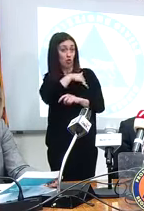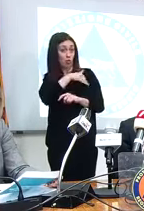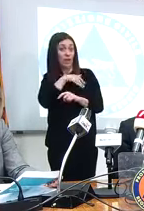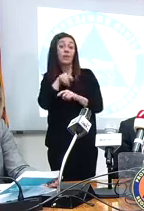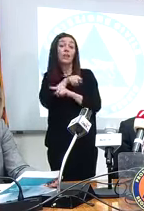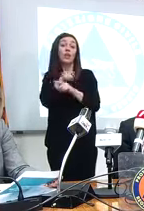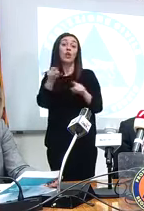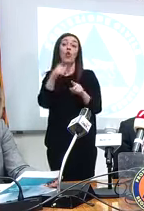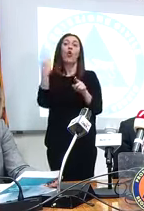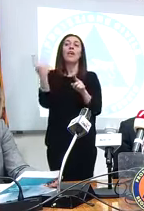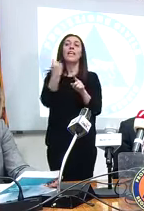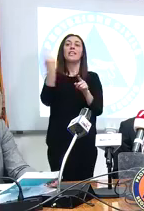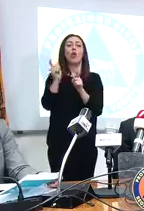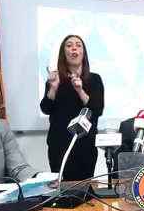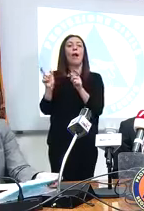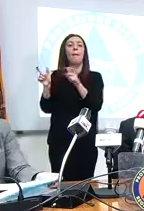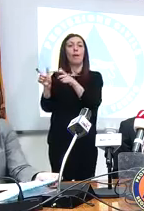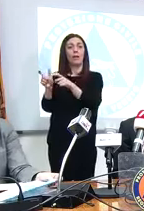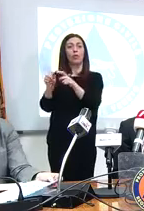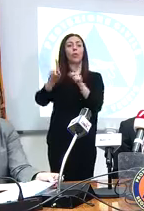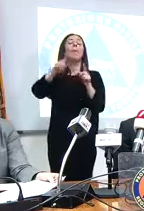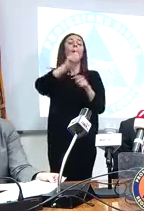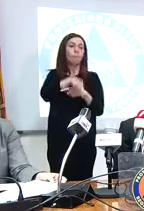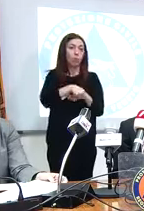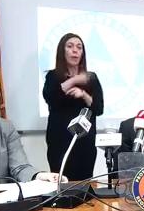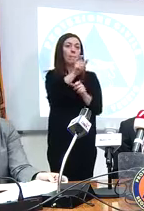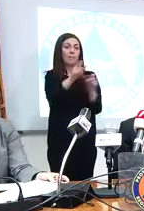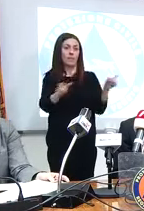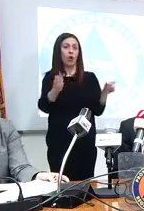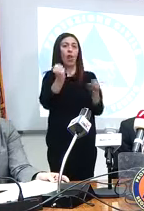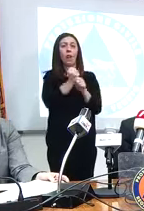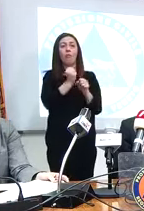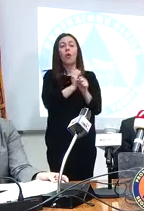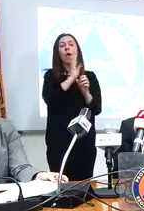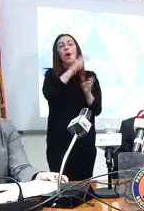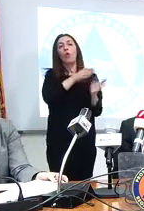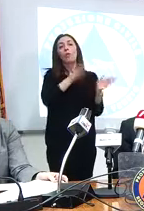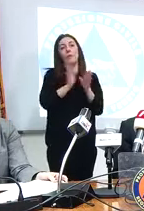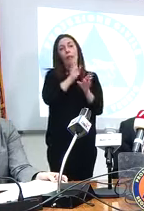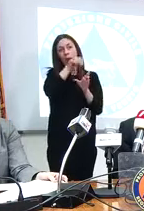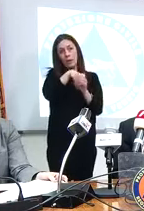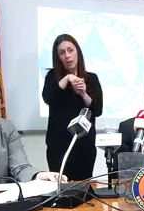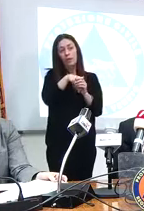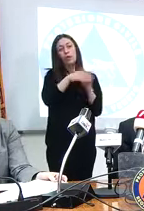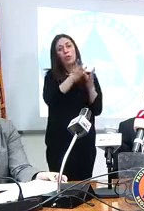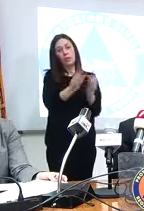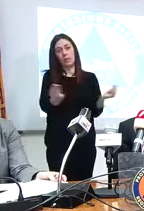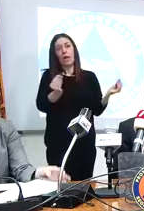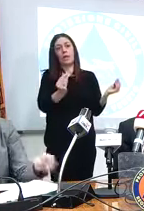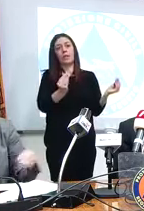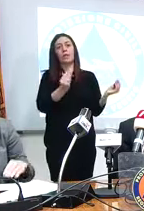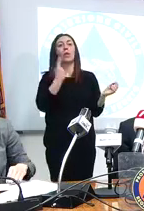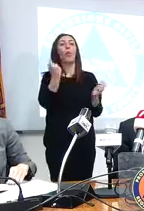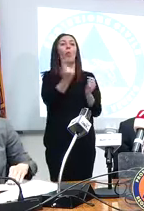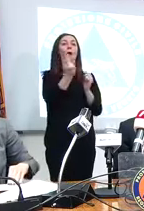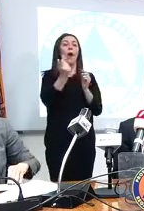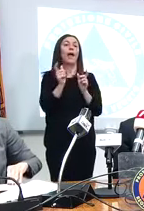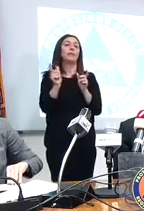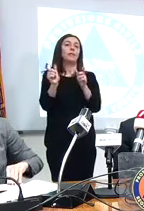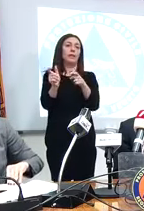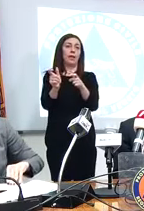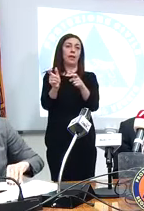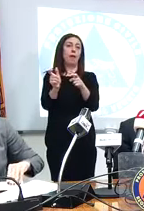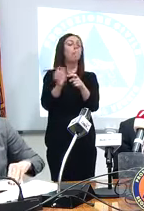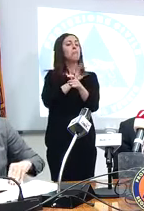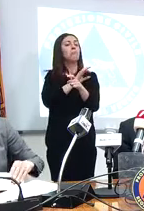persone all'interno del servizio sanitario in quarantena e isolamento. La maggior parte risultano semplicemente positivi